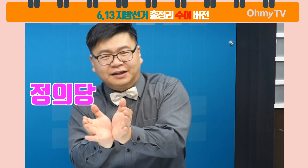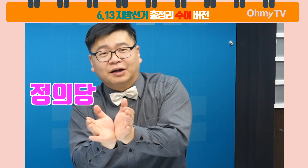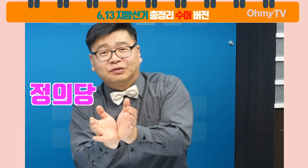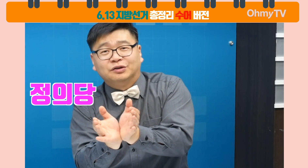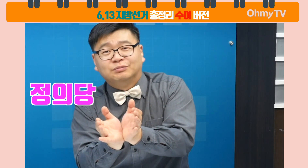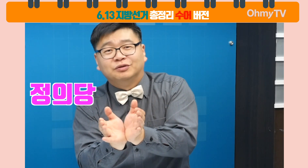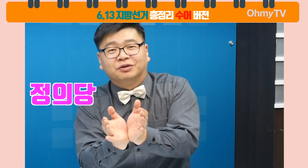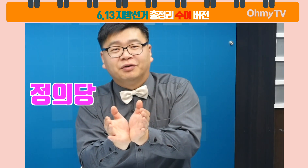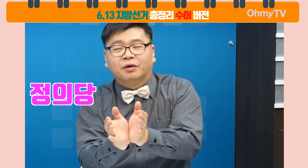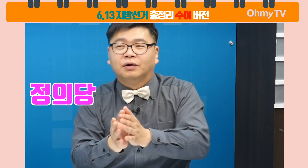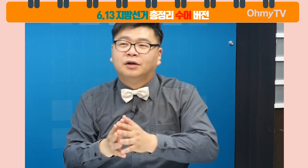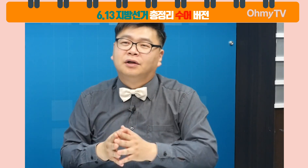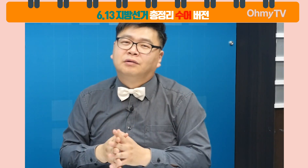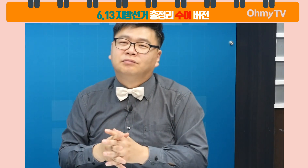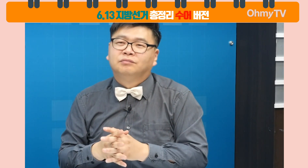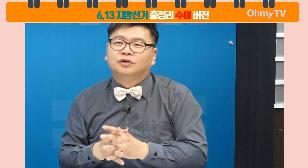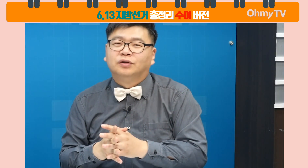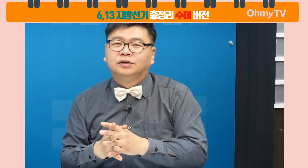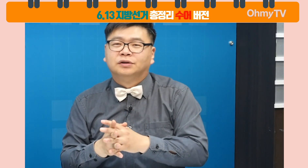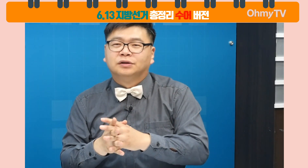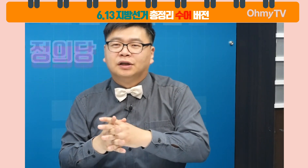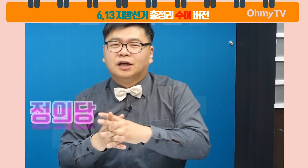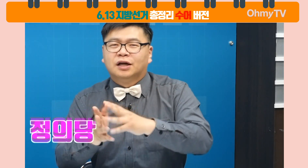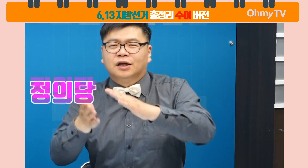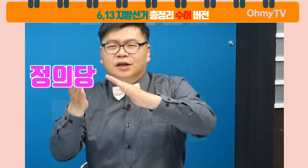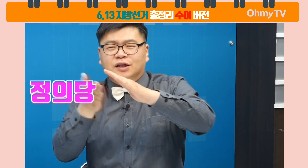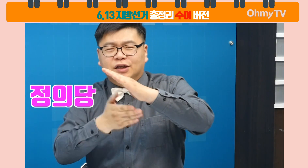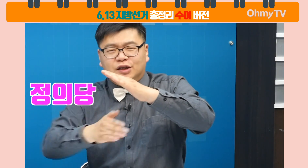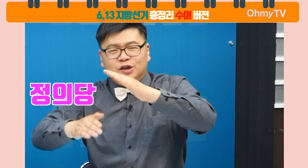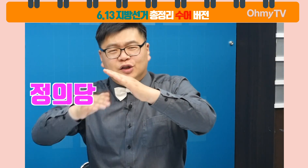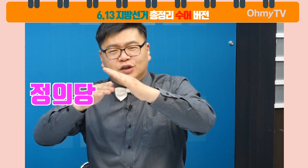정의당이라고 쓰시는 분도 있고요. 저는